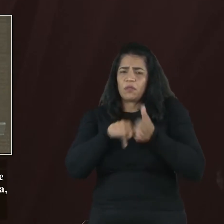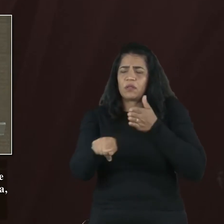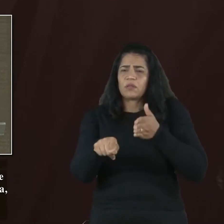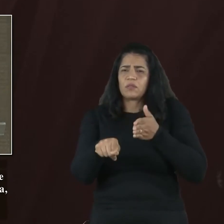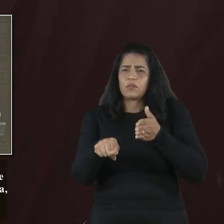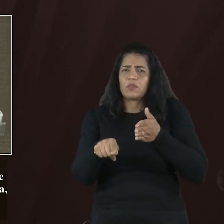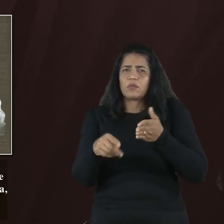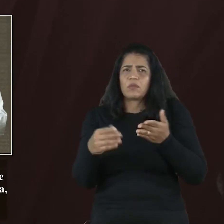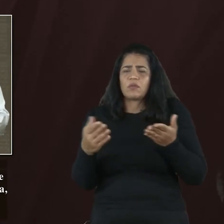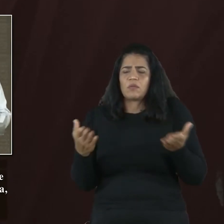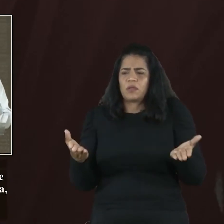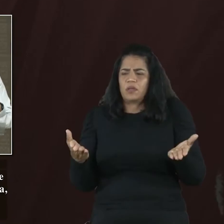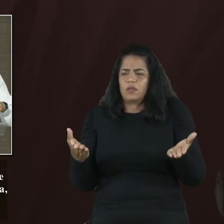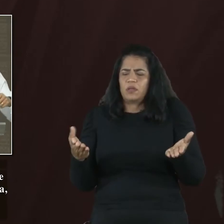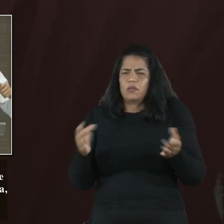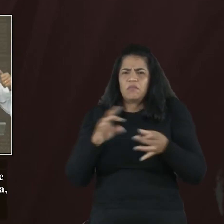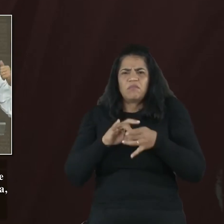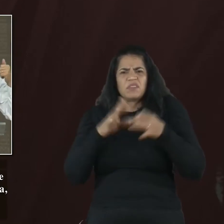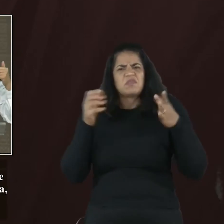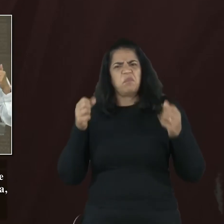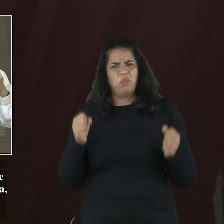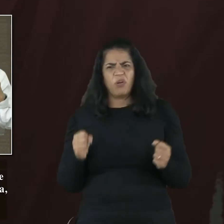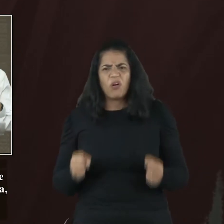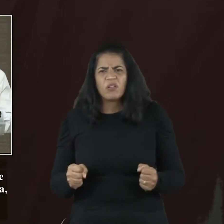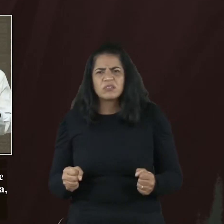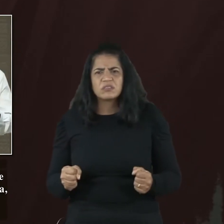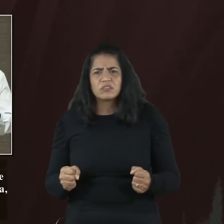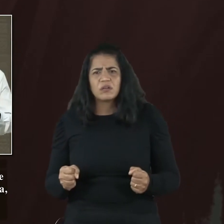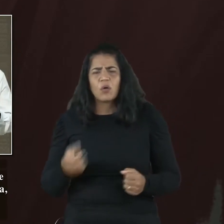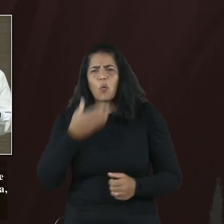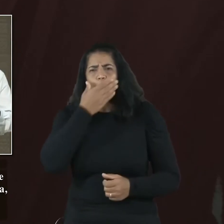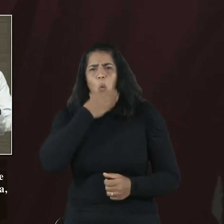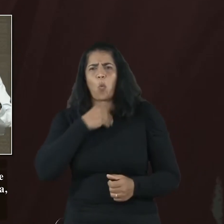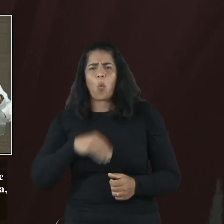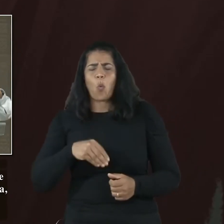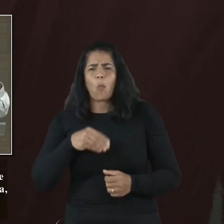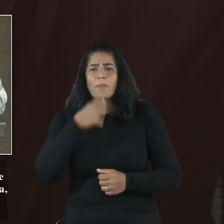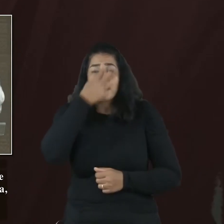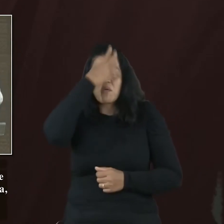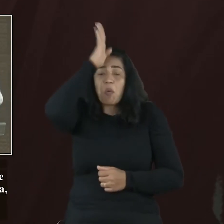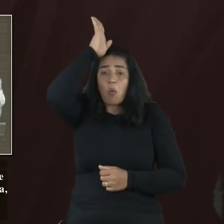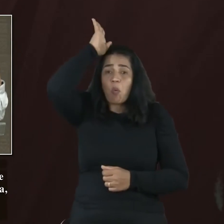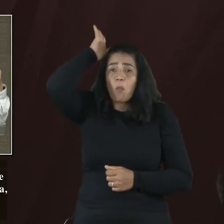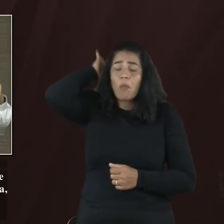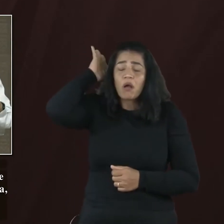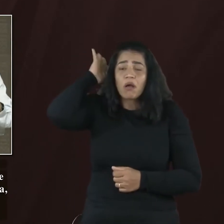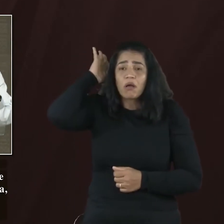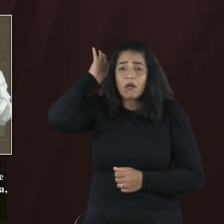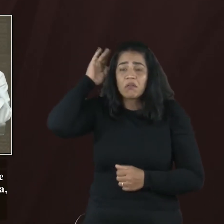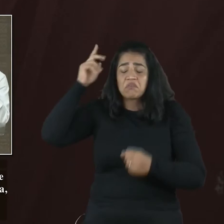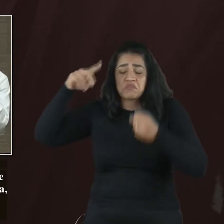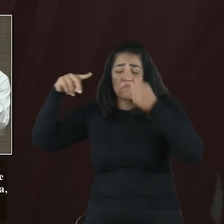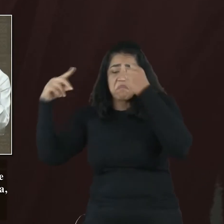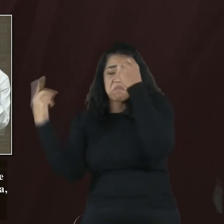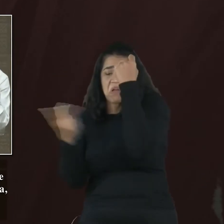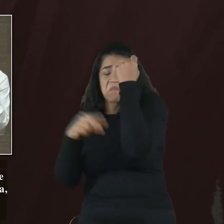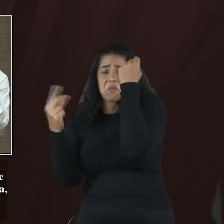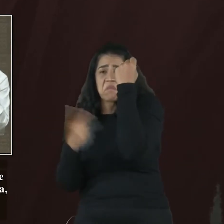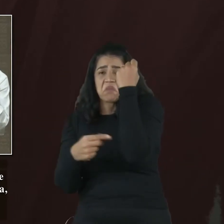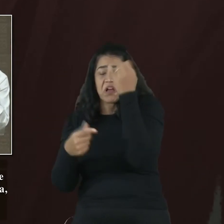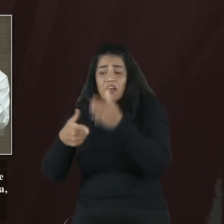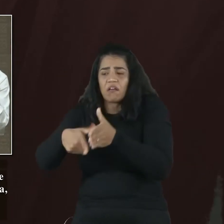um direito de um cidadão romano de nunca ser açoitado antes de